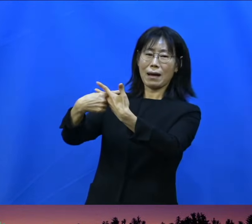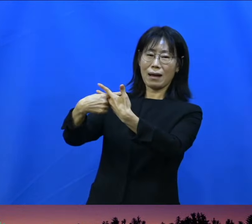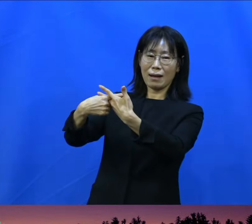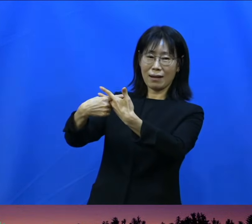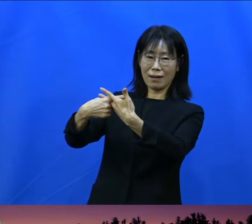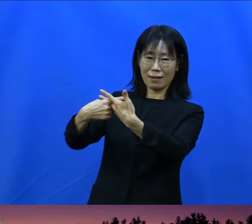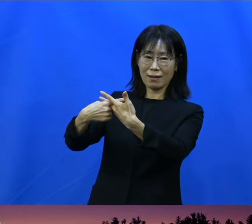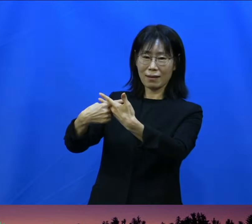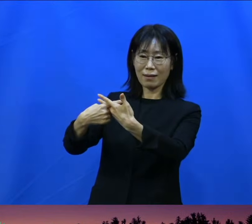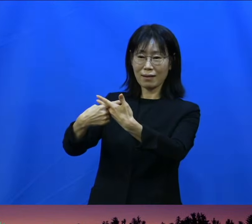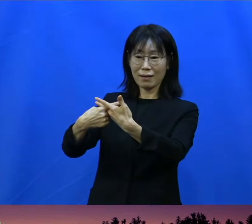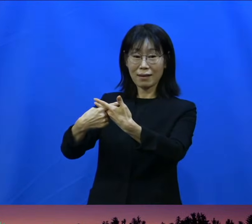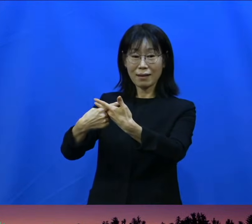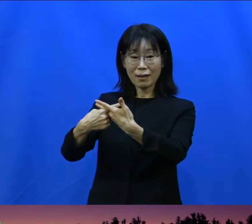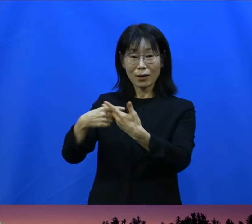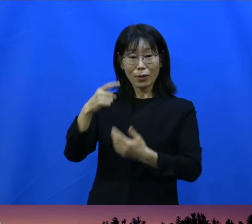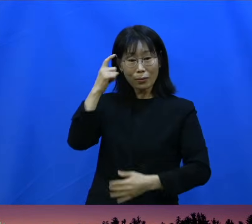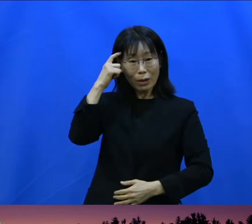성령의